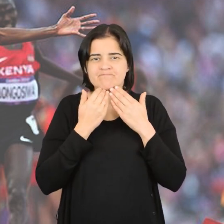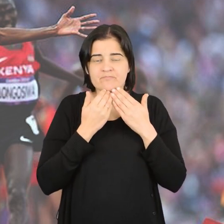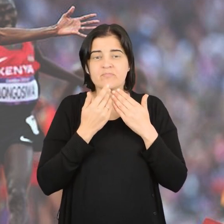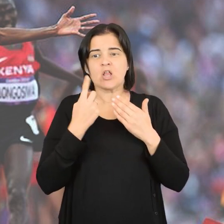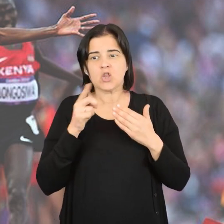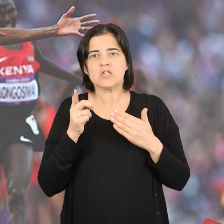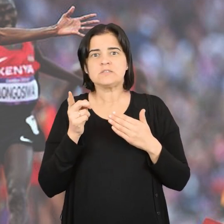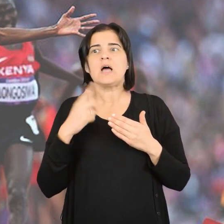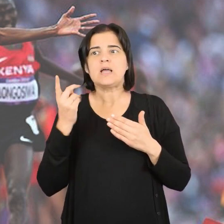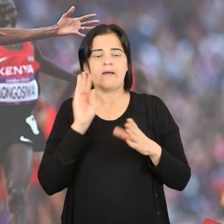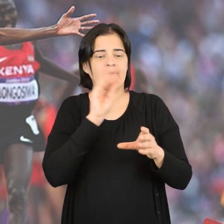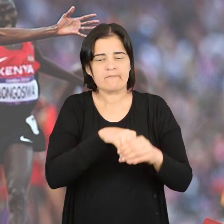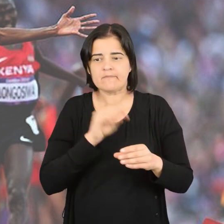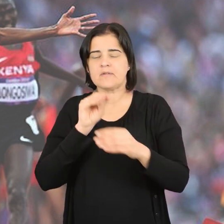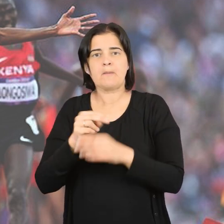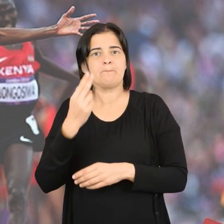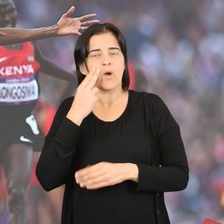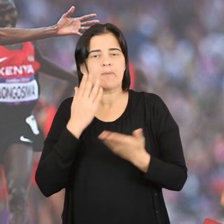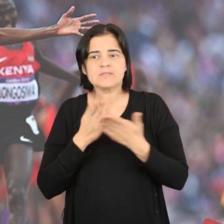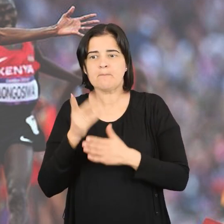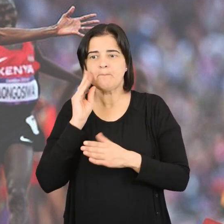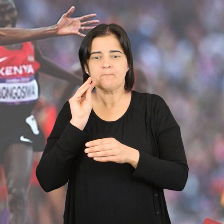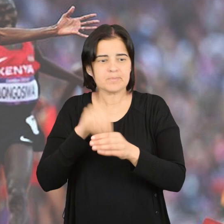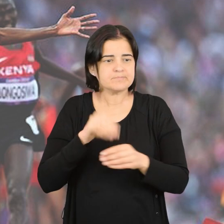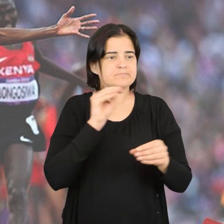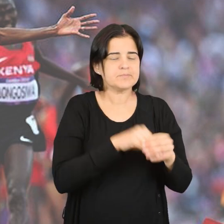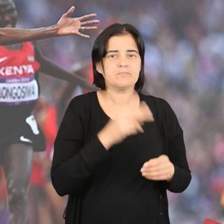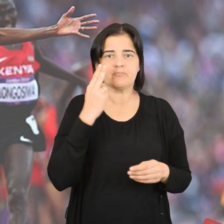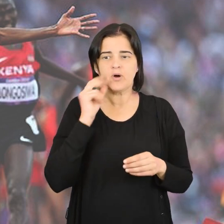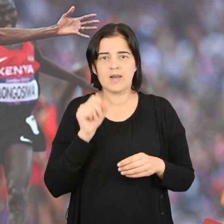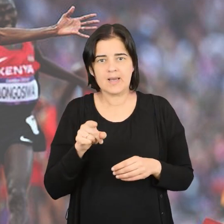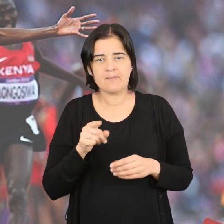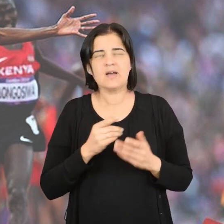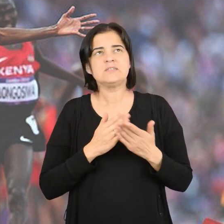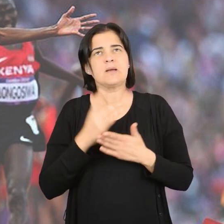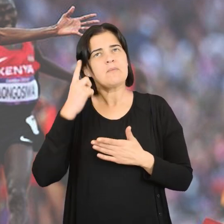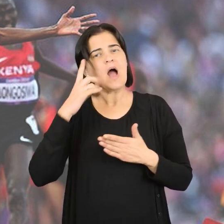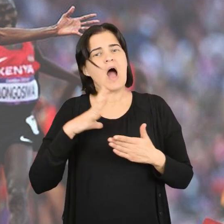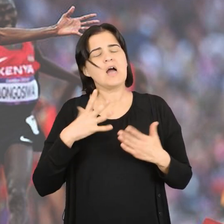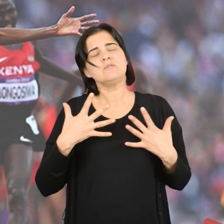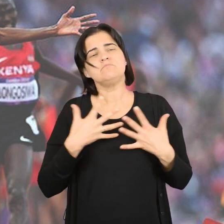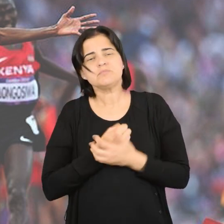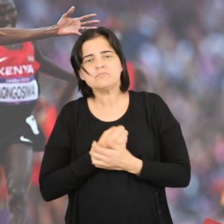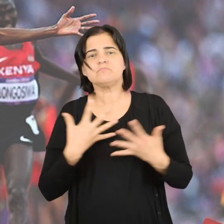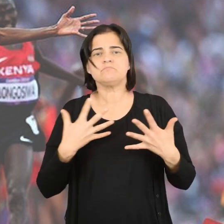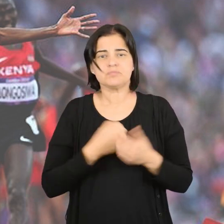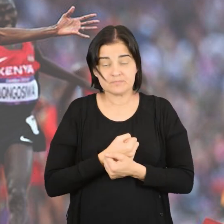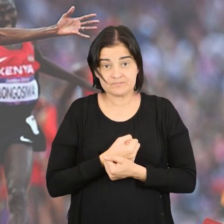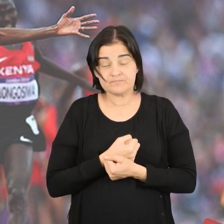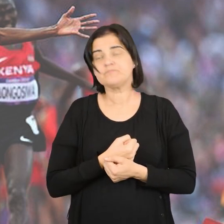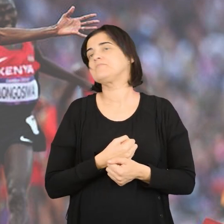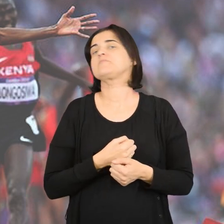cómo comportarse y Se involucra en problemas fácilmente su corazón